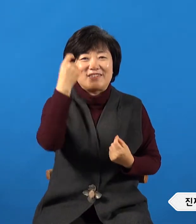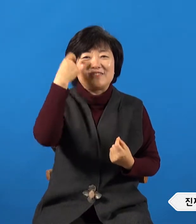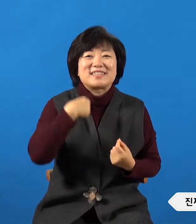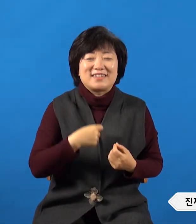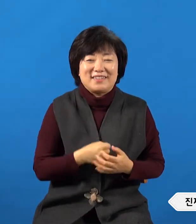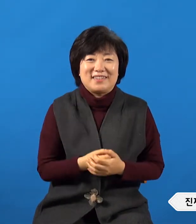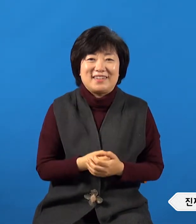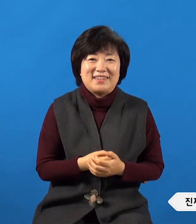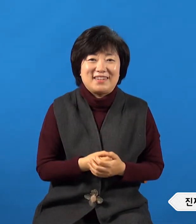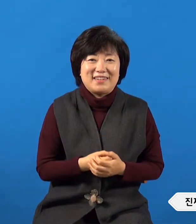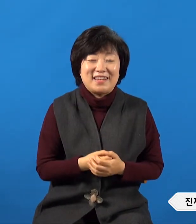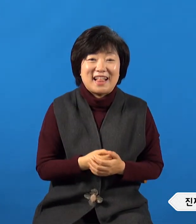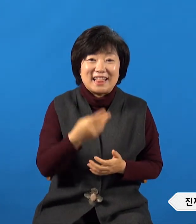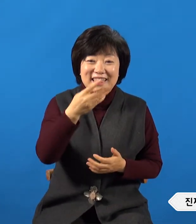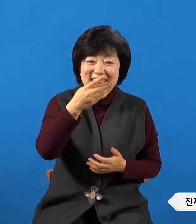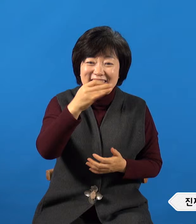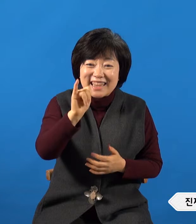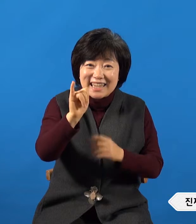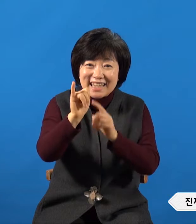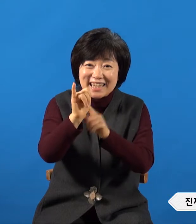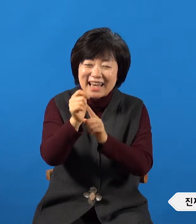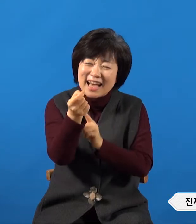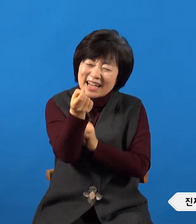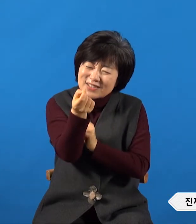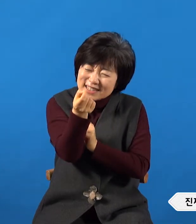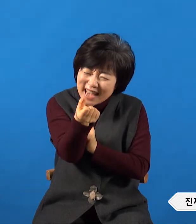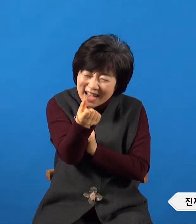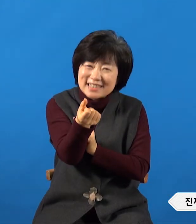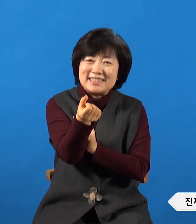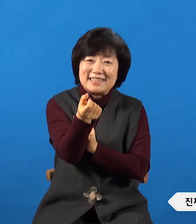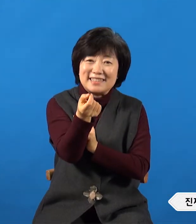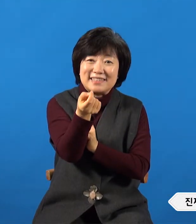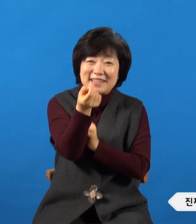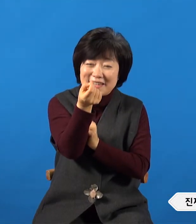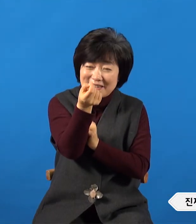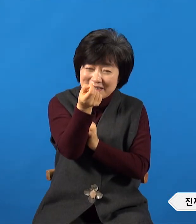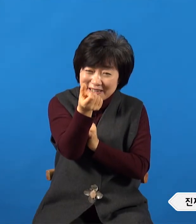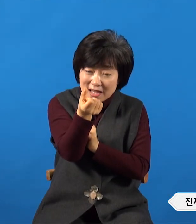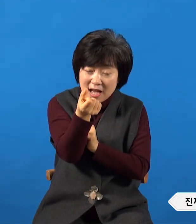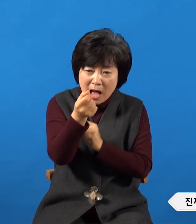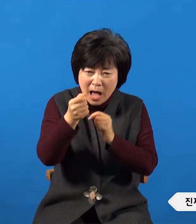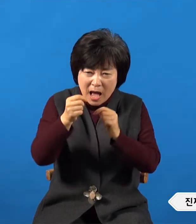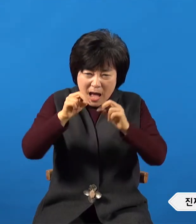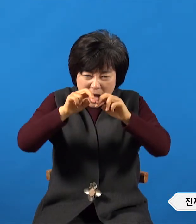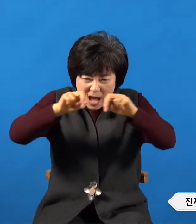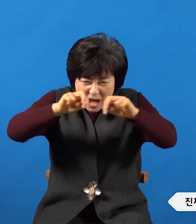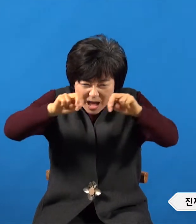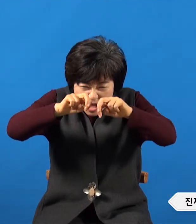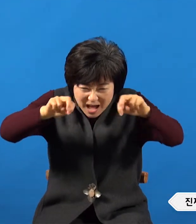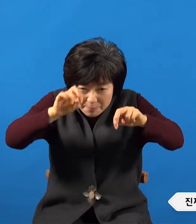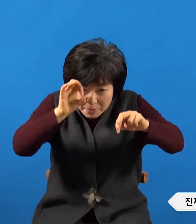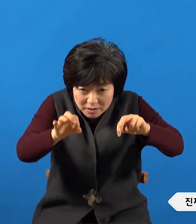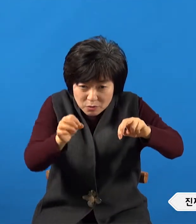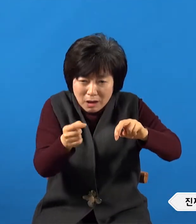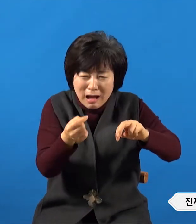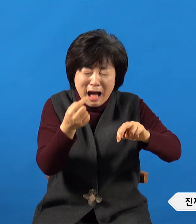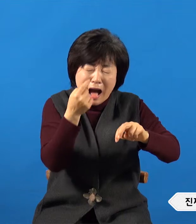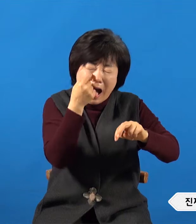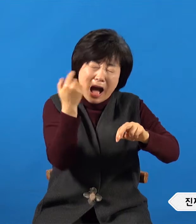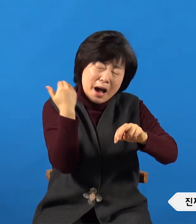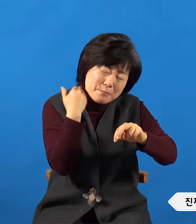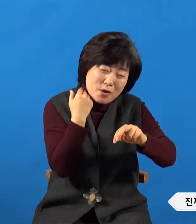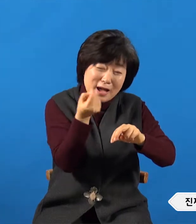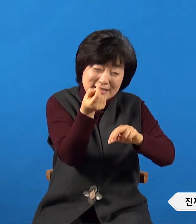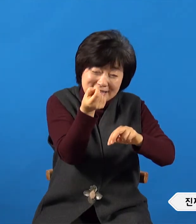있기 때문이죠. 티는 아주 작은 조각을 이야기합니다. 열심히 들여보아도 잘 보이지 않는